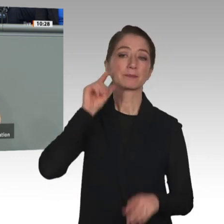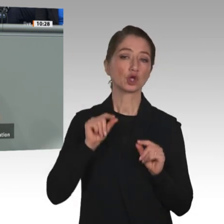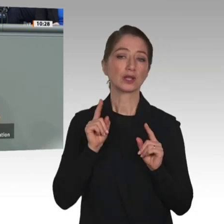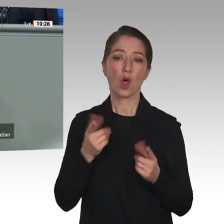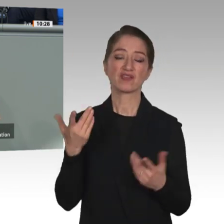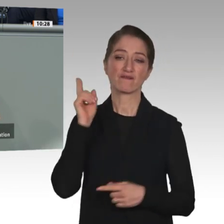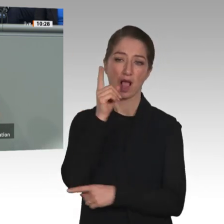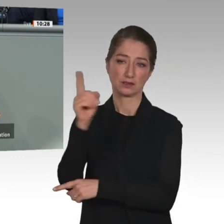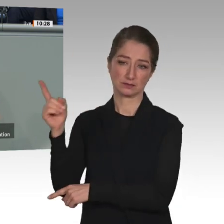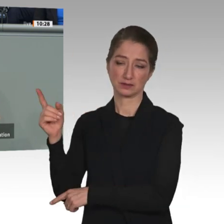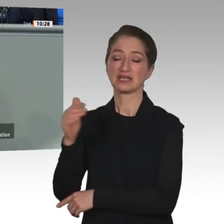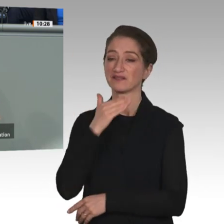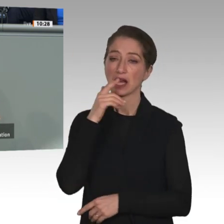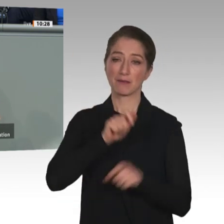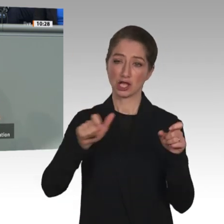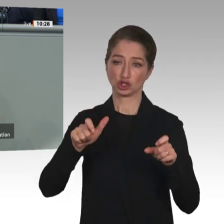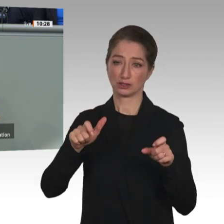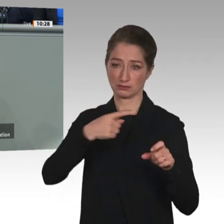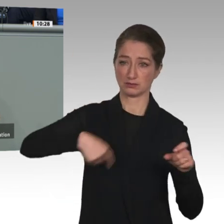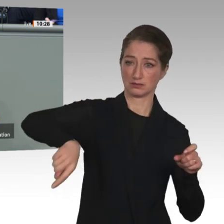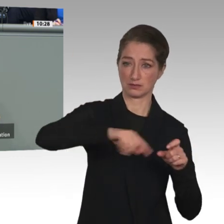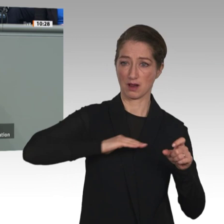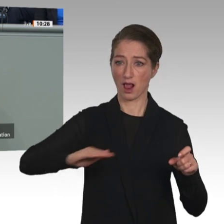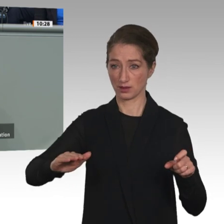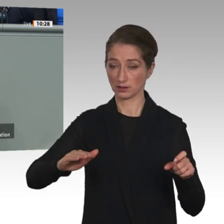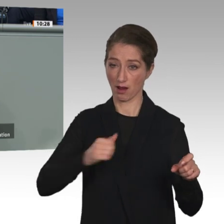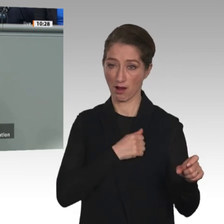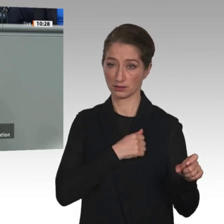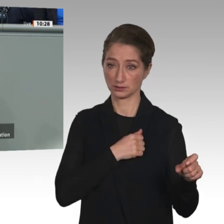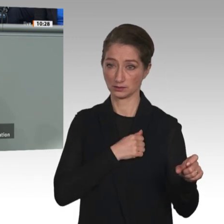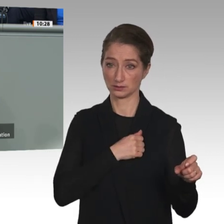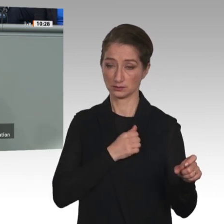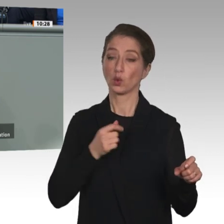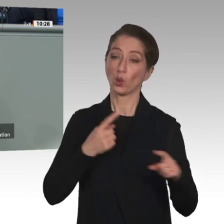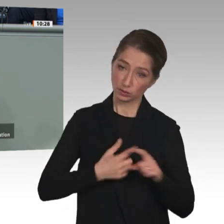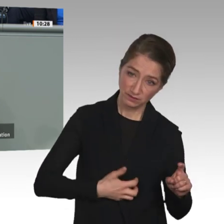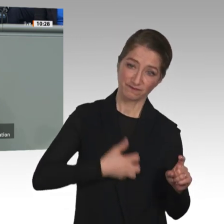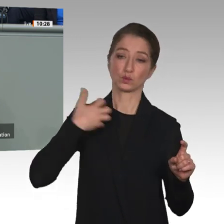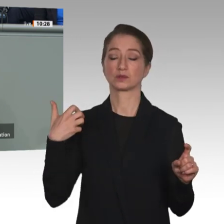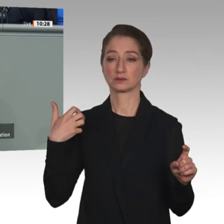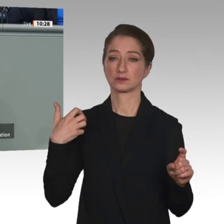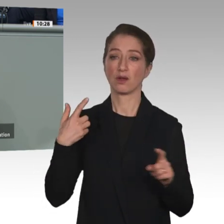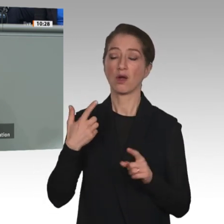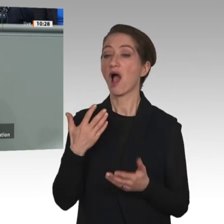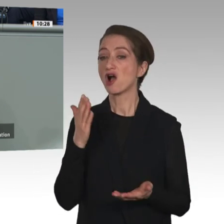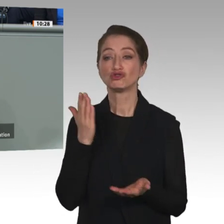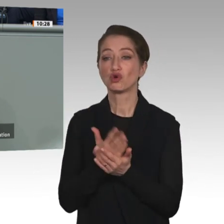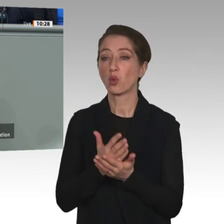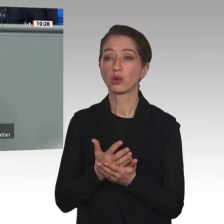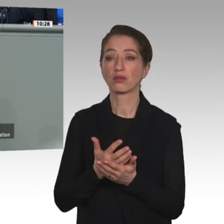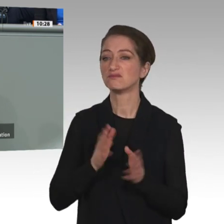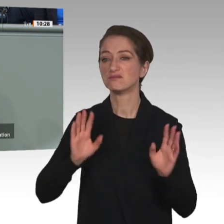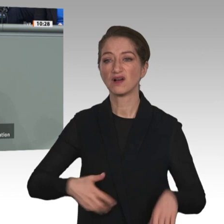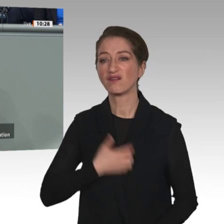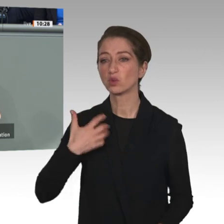Menschen in unserem Land haben Angst. Und viele Menschen sind wütend oder sogar schon resigniert, wenn